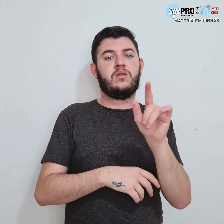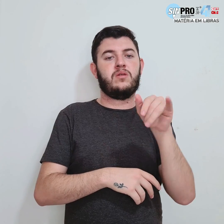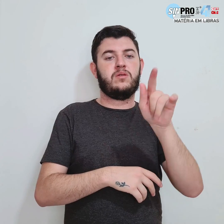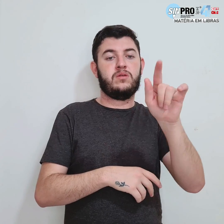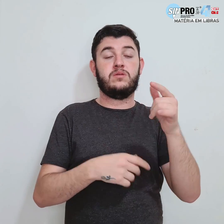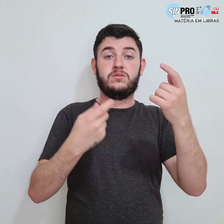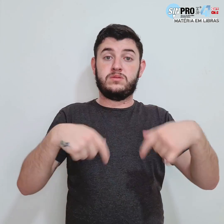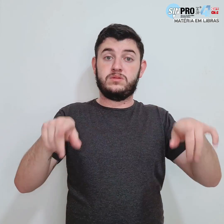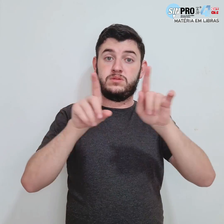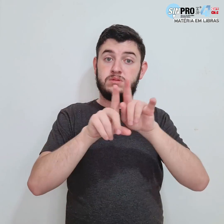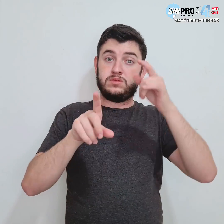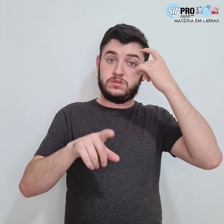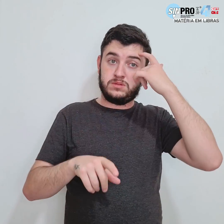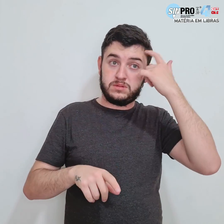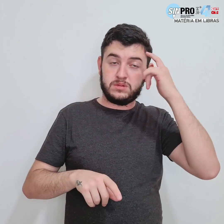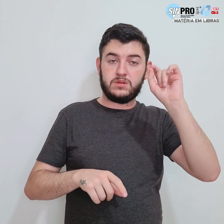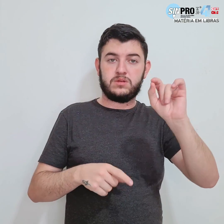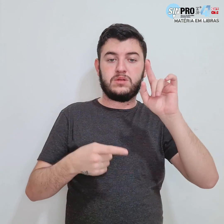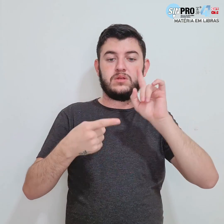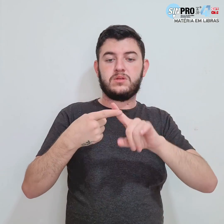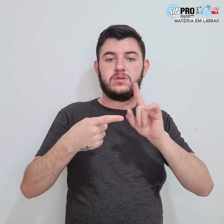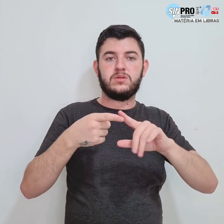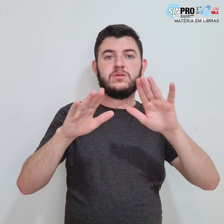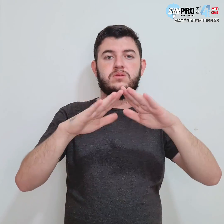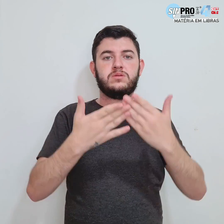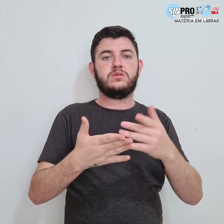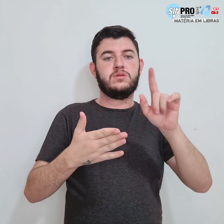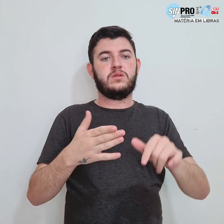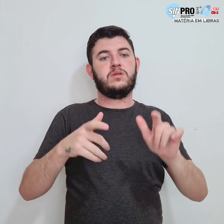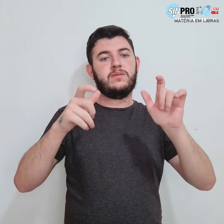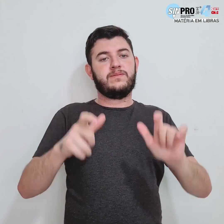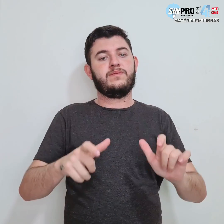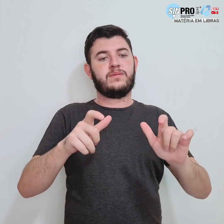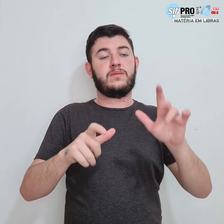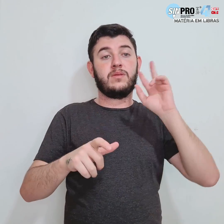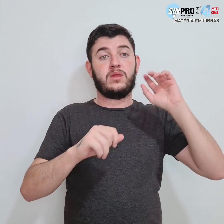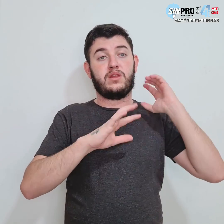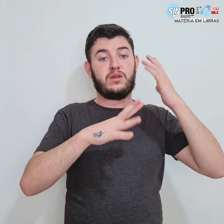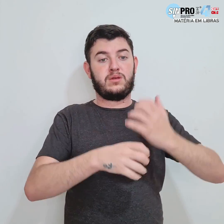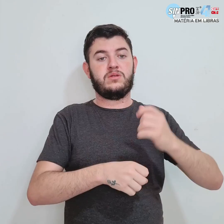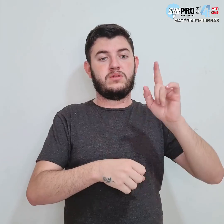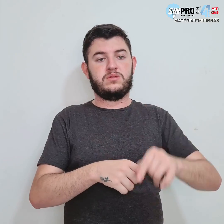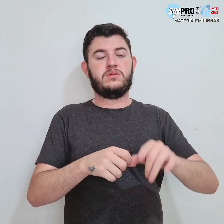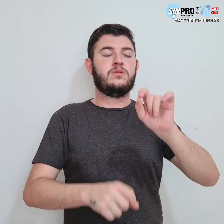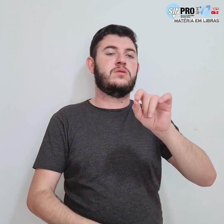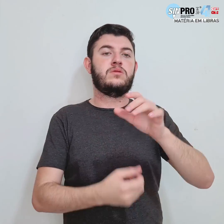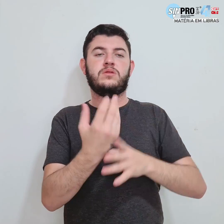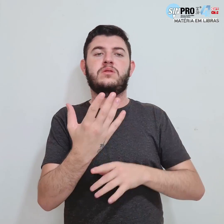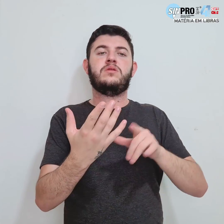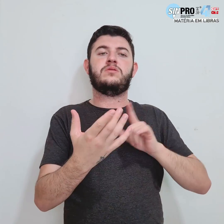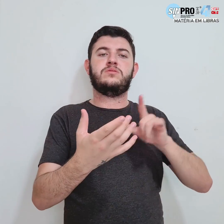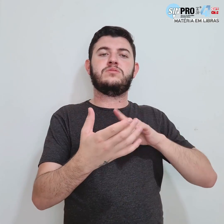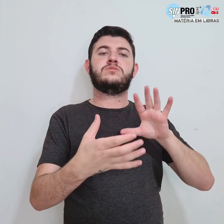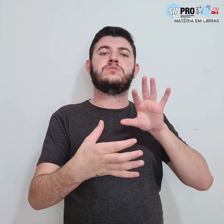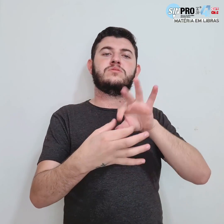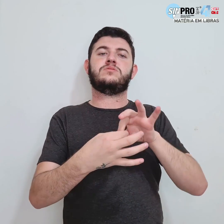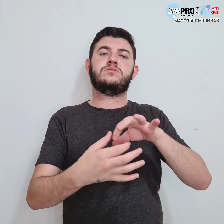em mente duas questões. Primeiro, a escola enquanto um espaço historicamente constituído de socialização